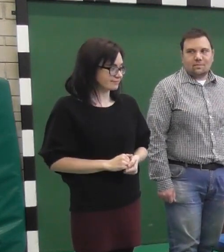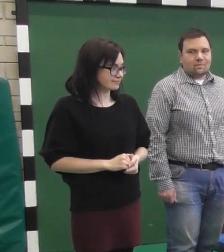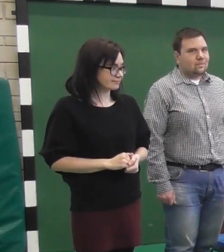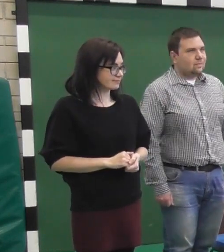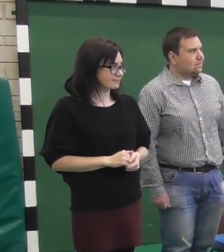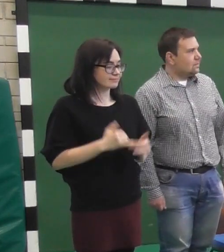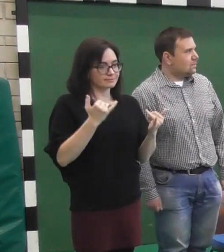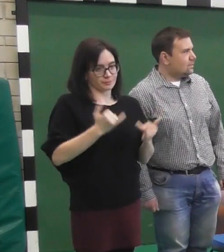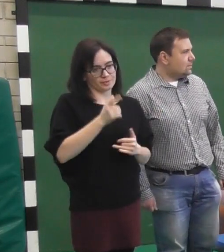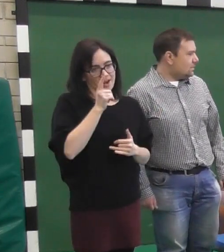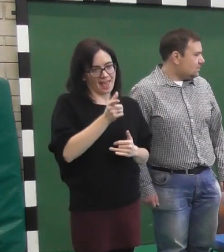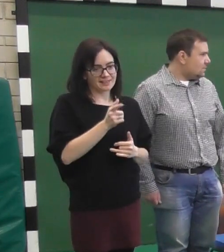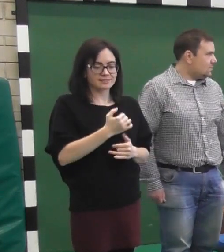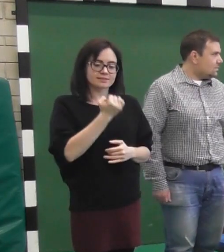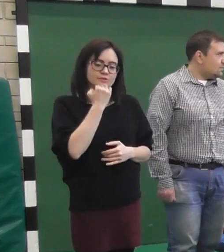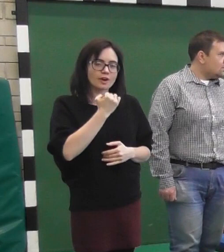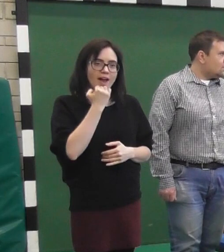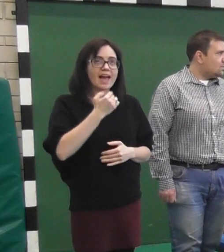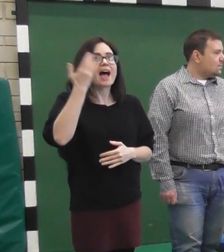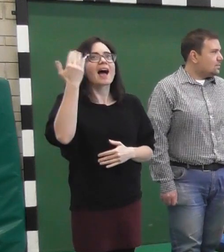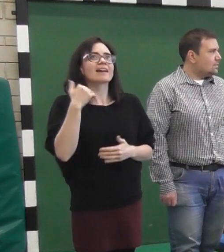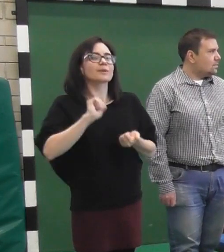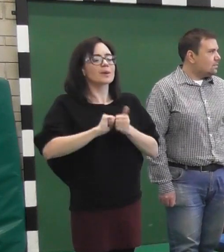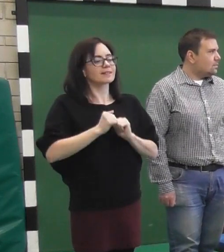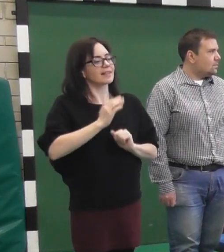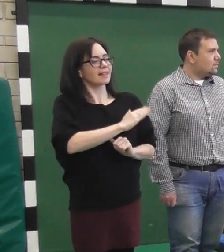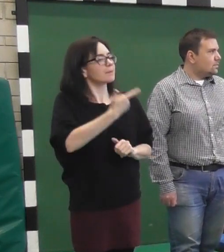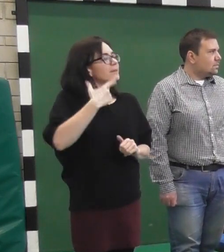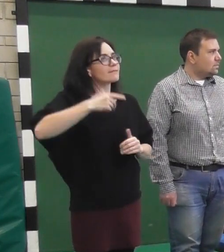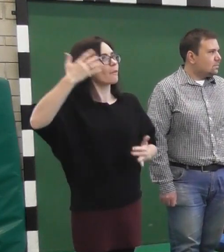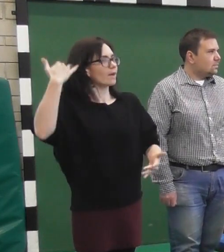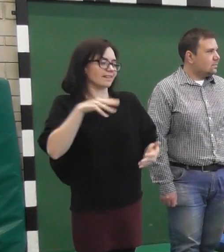és most elmeséli nekünk a saját történetét, és ezen keresztül